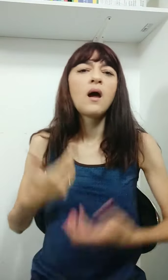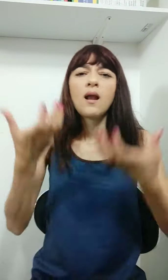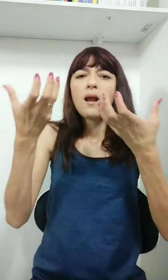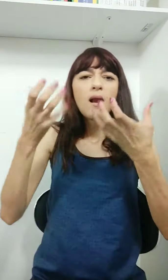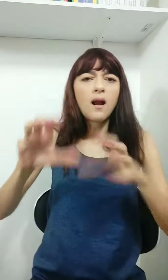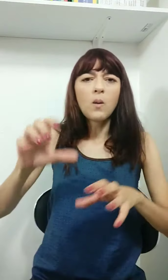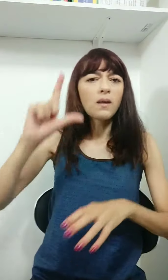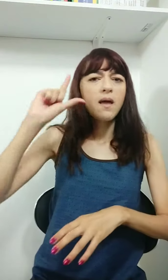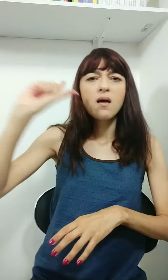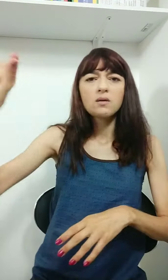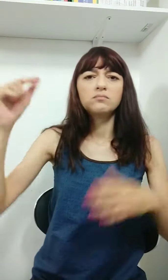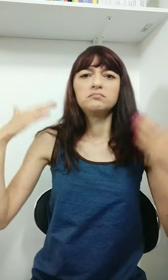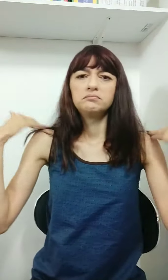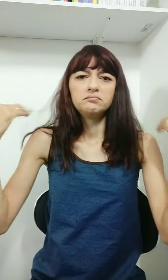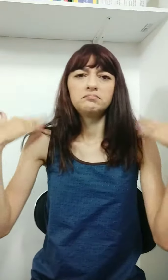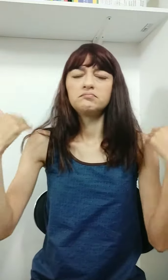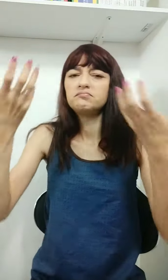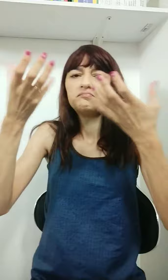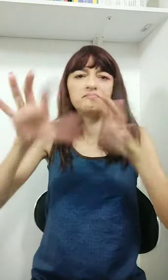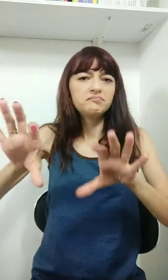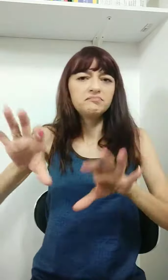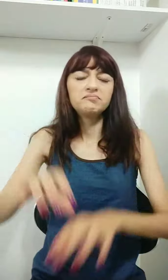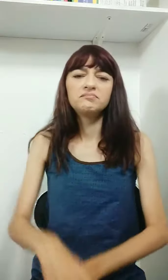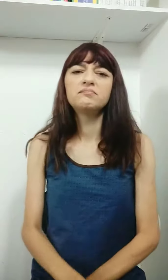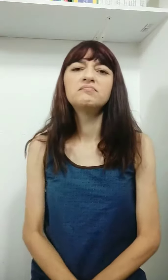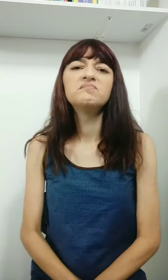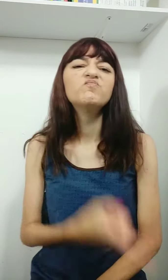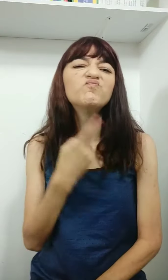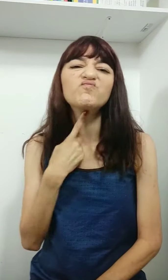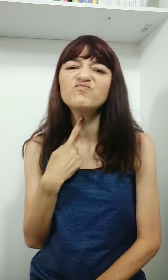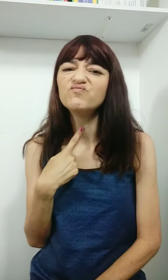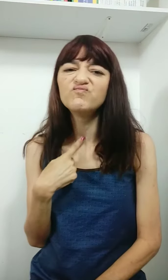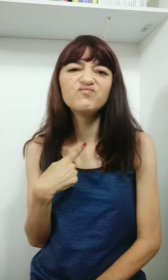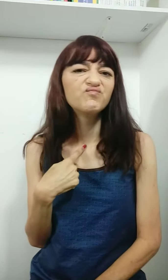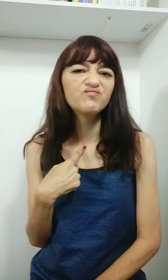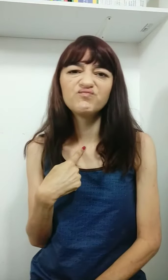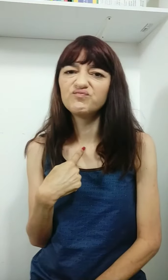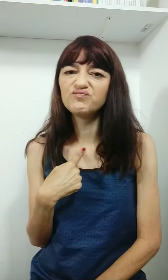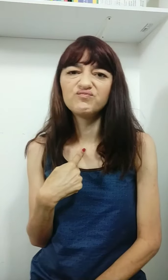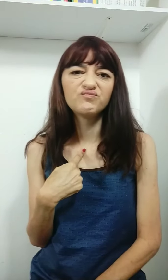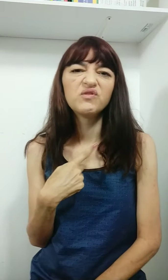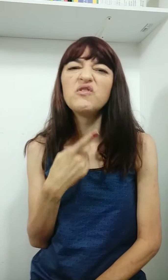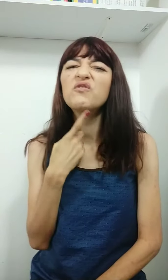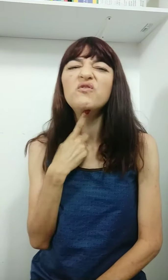Percebem? Olha, eu não quero ir passear. Não estou afim.